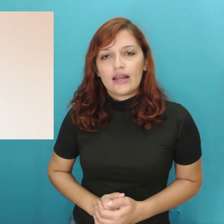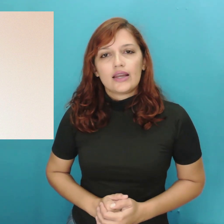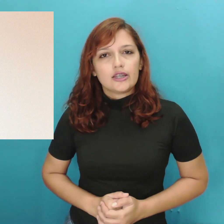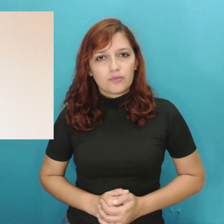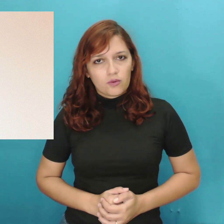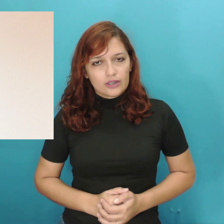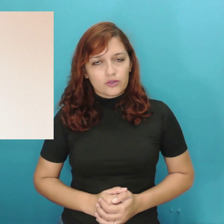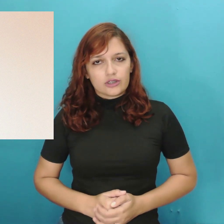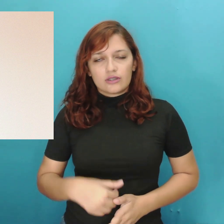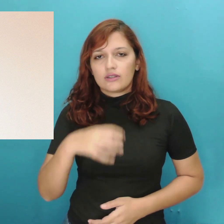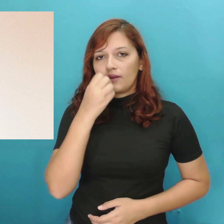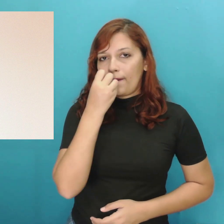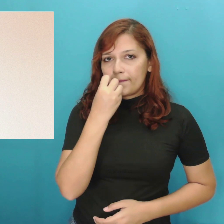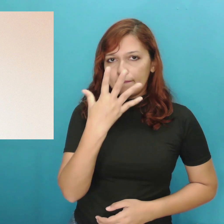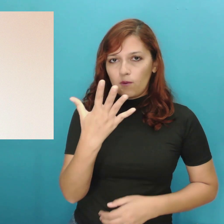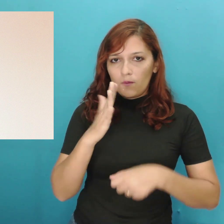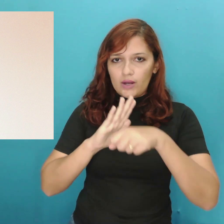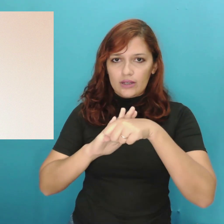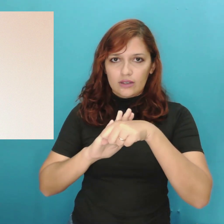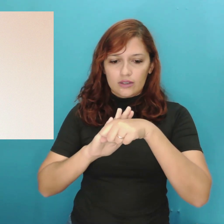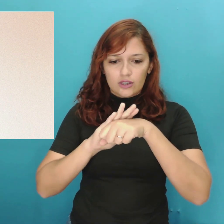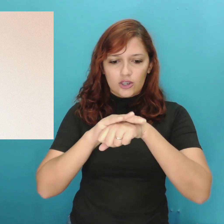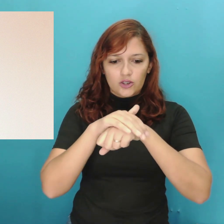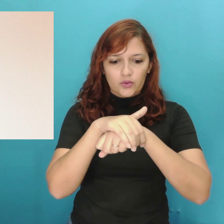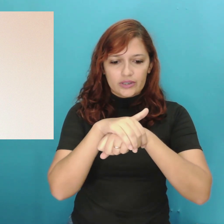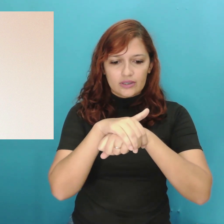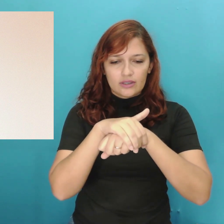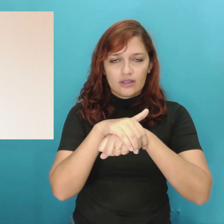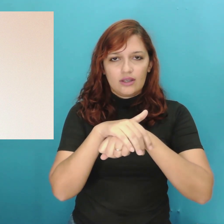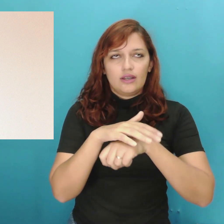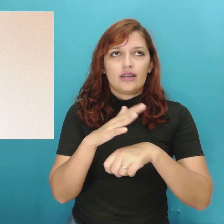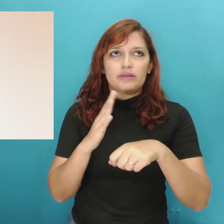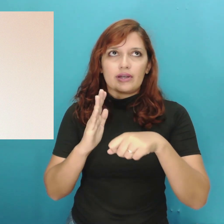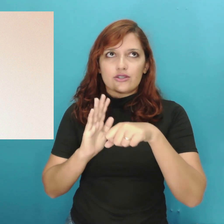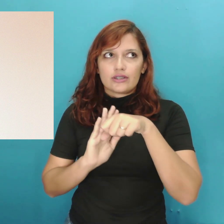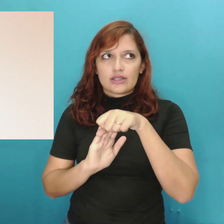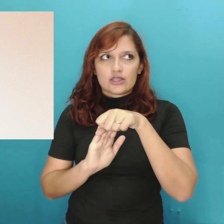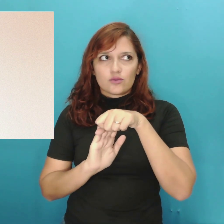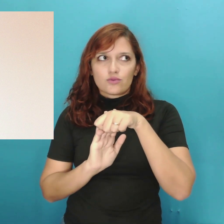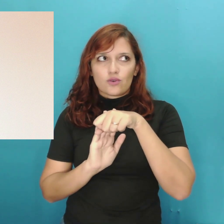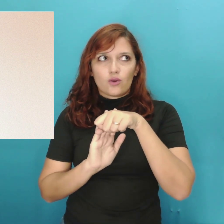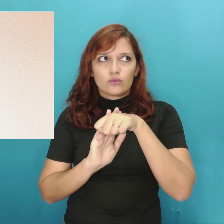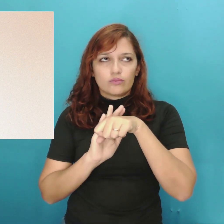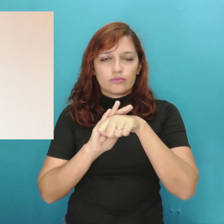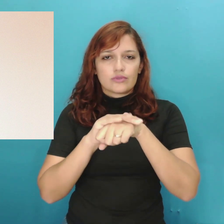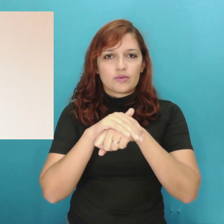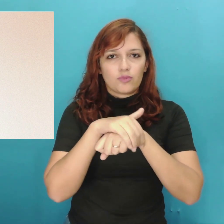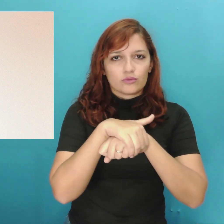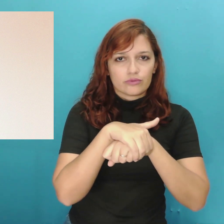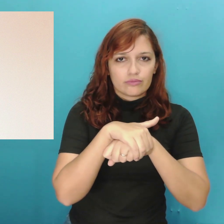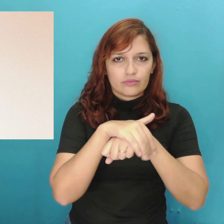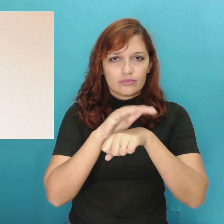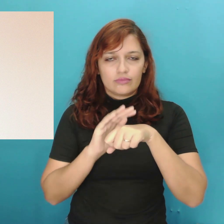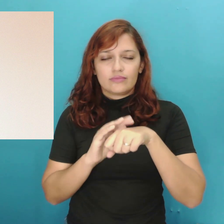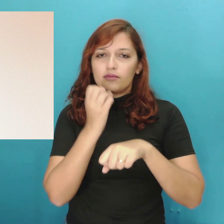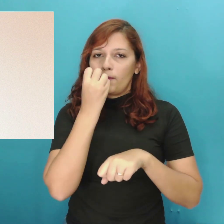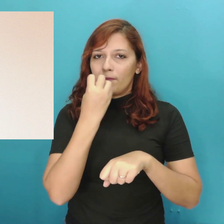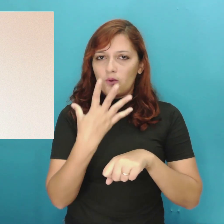E boa noite. Boa noite. Imagina assim o sol se pondo.